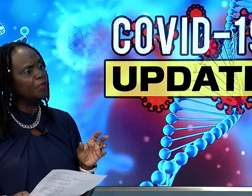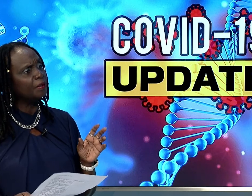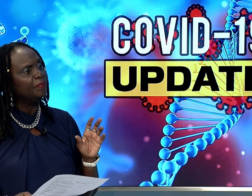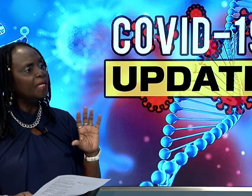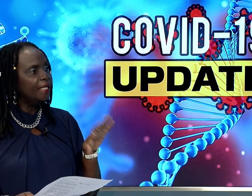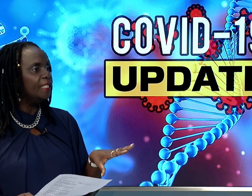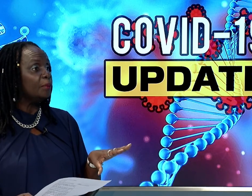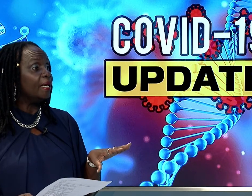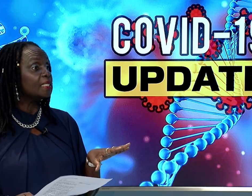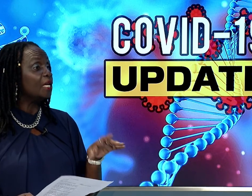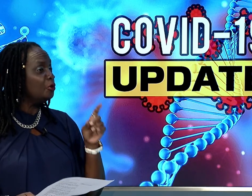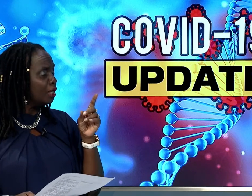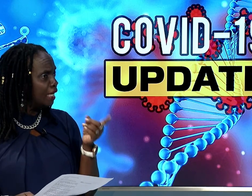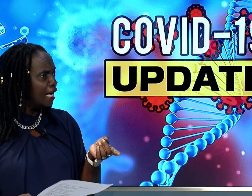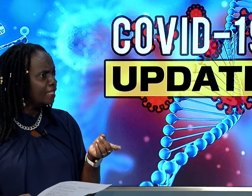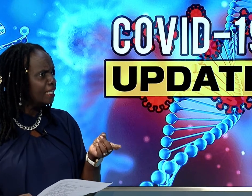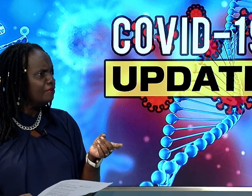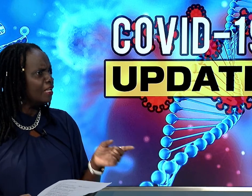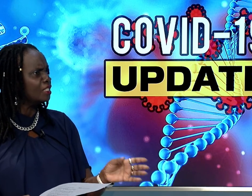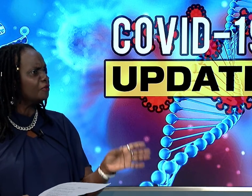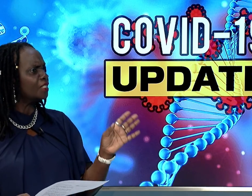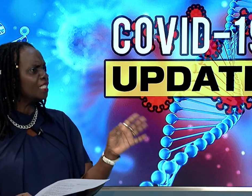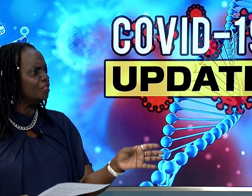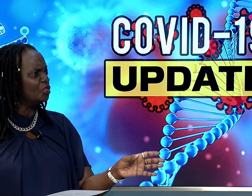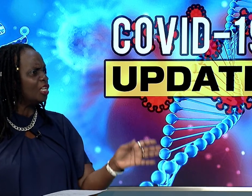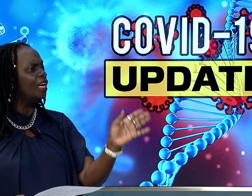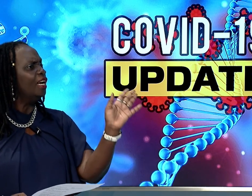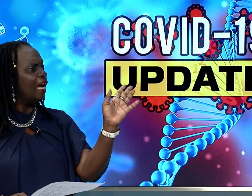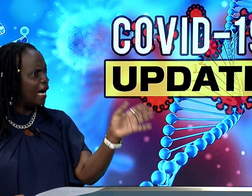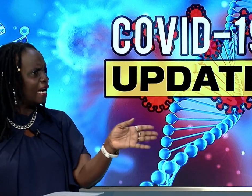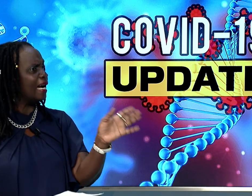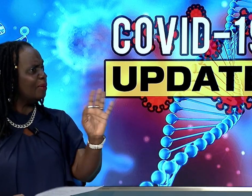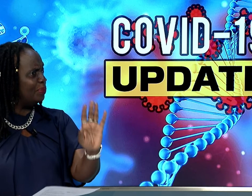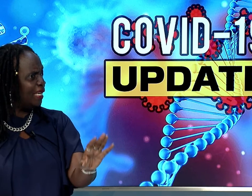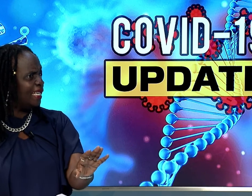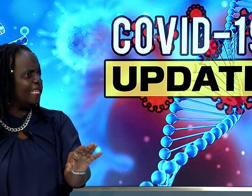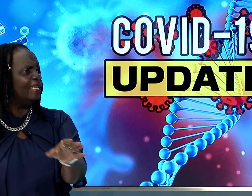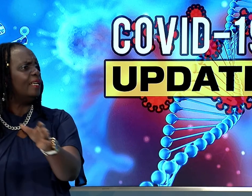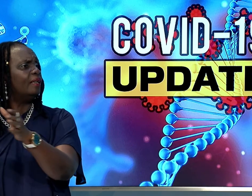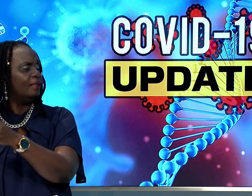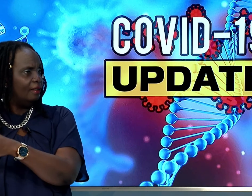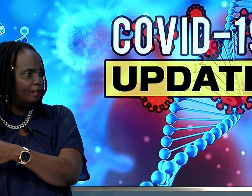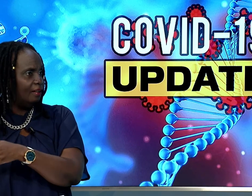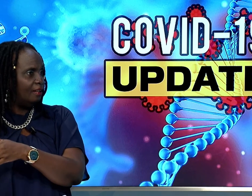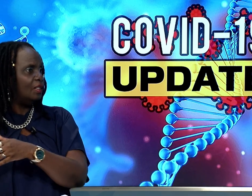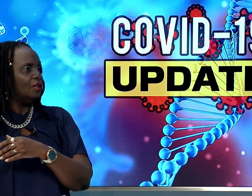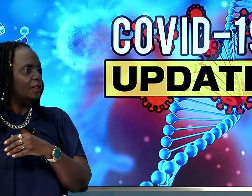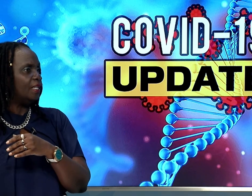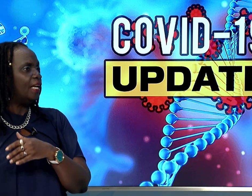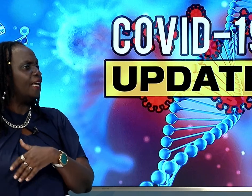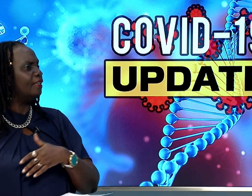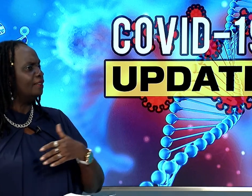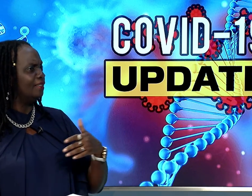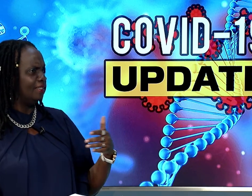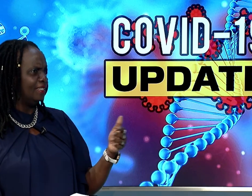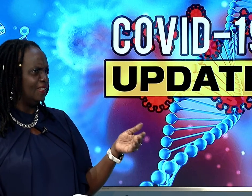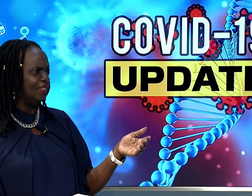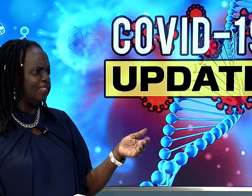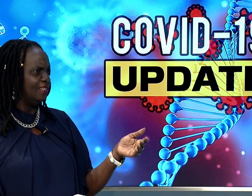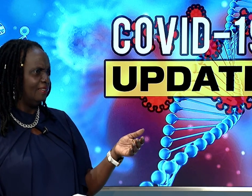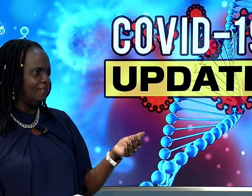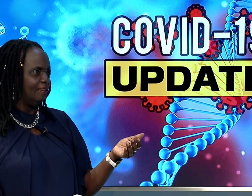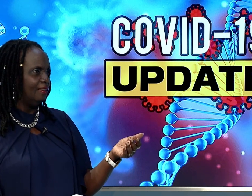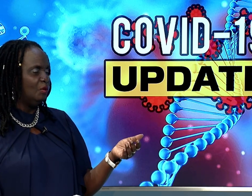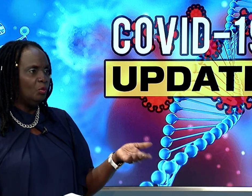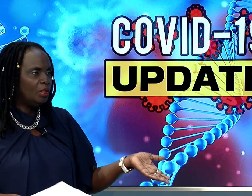onduidelijkheid over kinderbijslag. U had aangegeven, er is een verschil tussen AKB. Algemene kinderbijslag en KB,